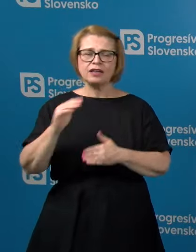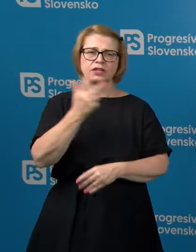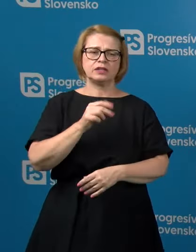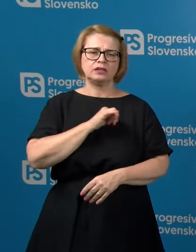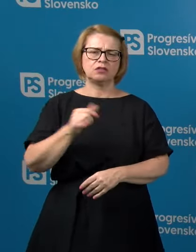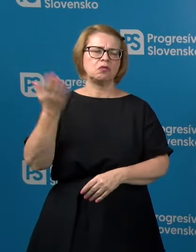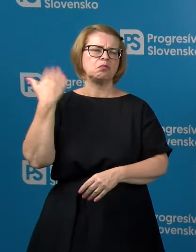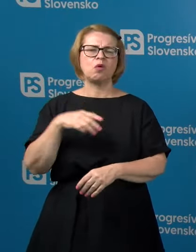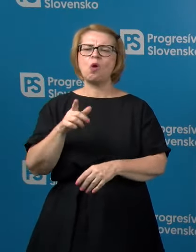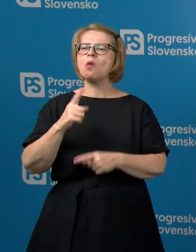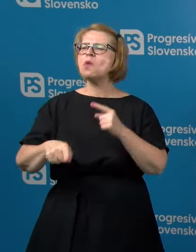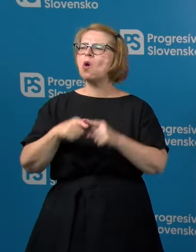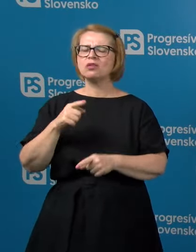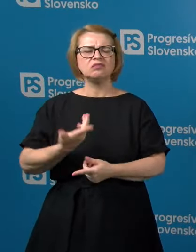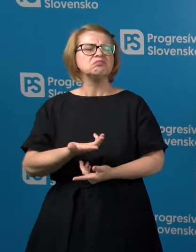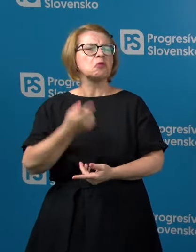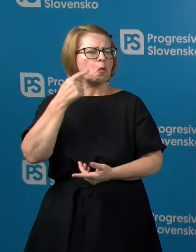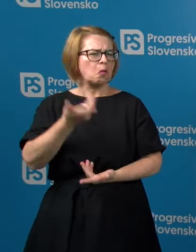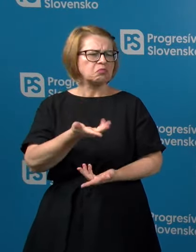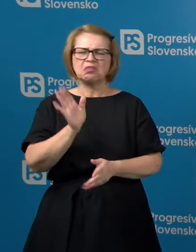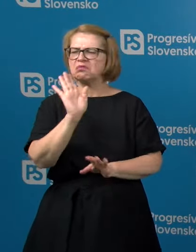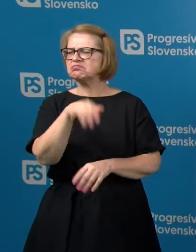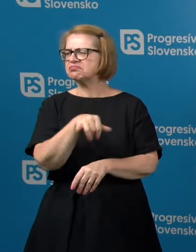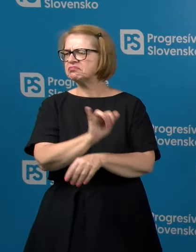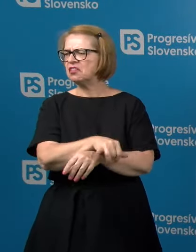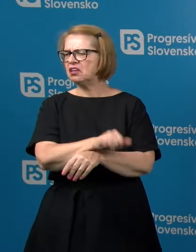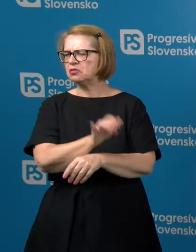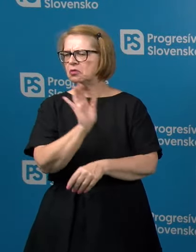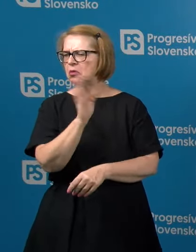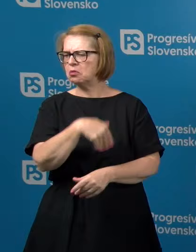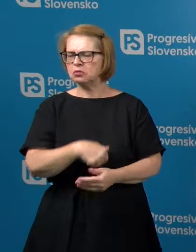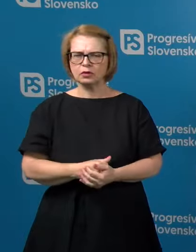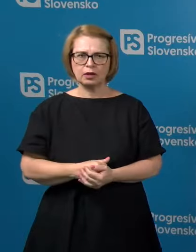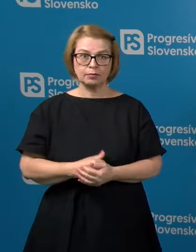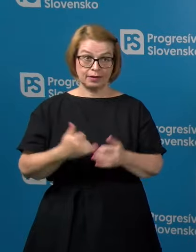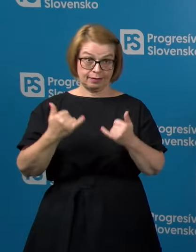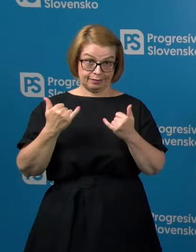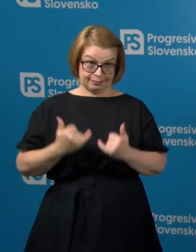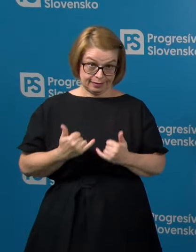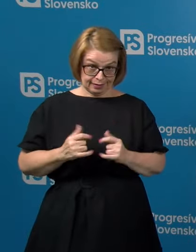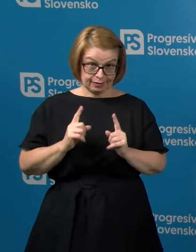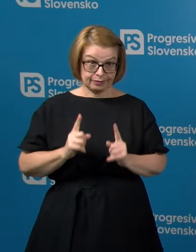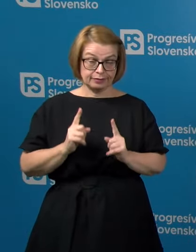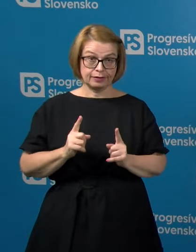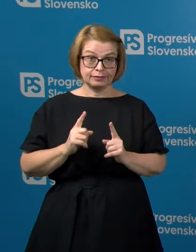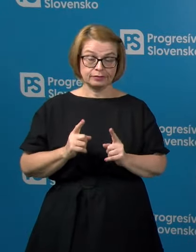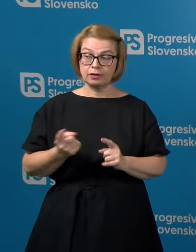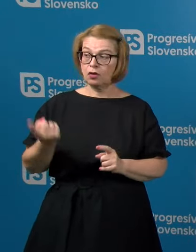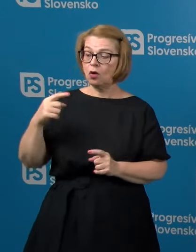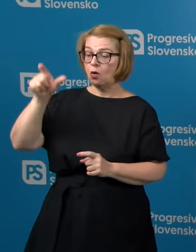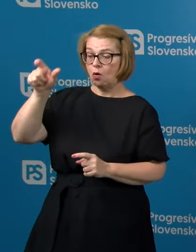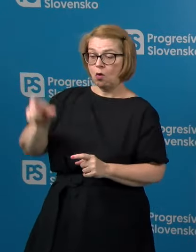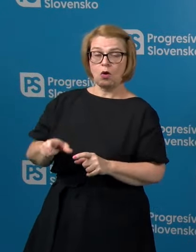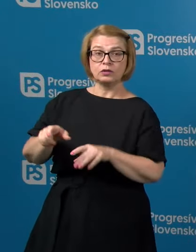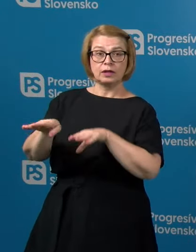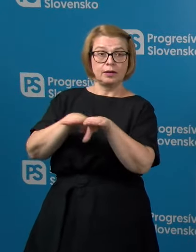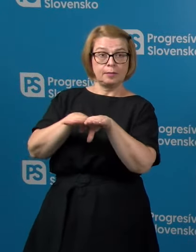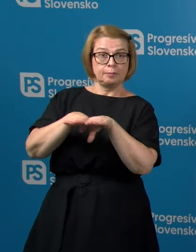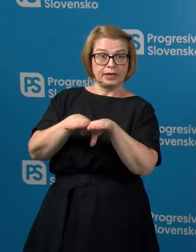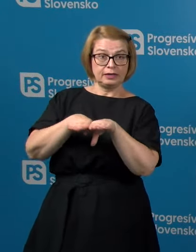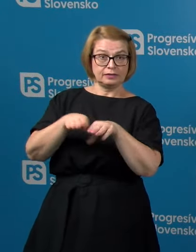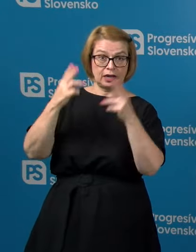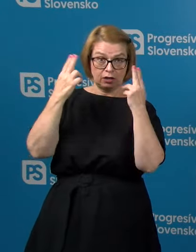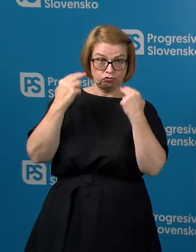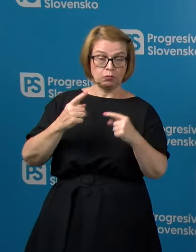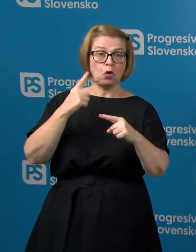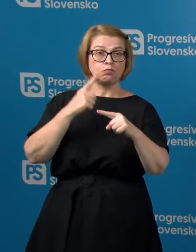strany politických reprezentácií. Dnes však čelí zo strany ministerky a jej šedej